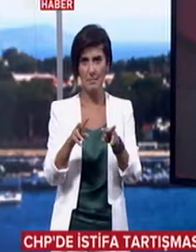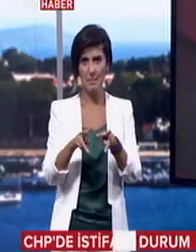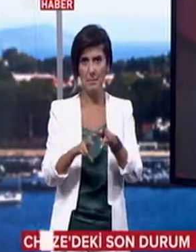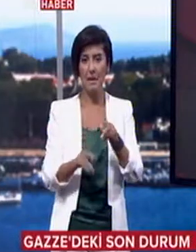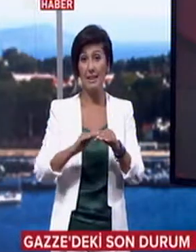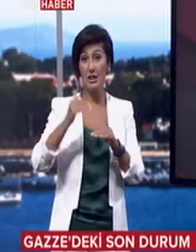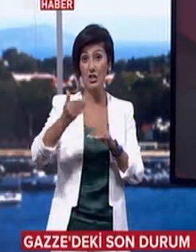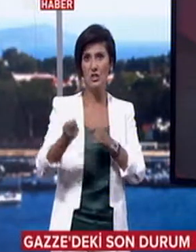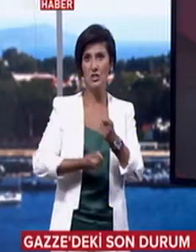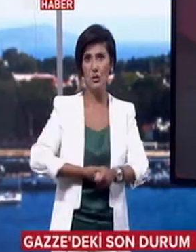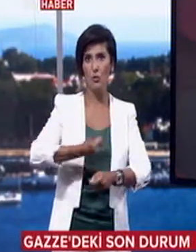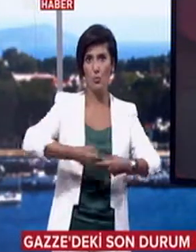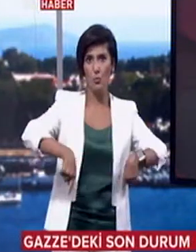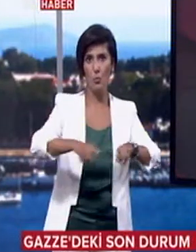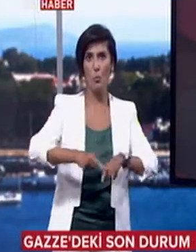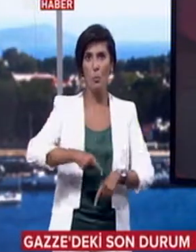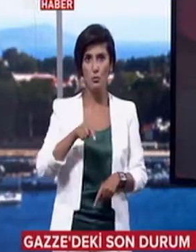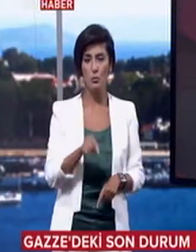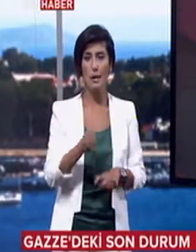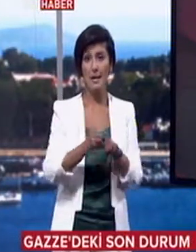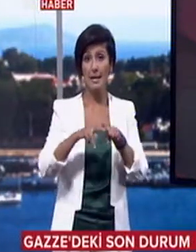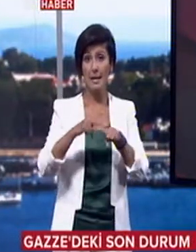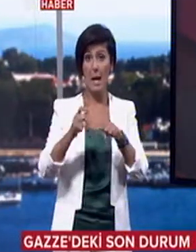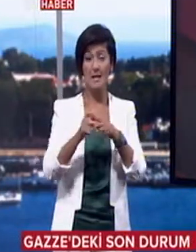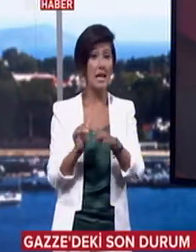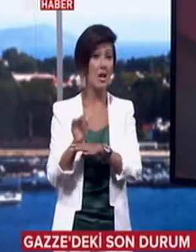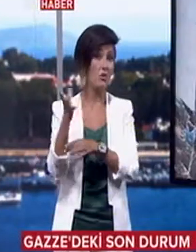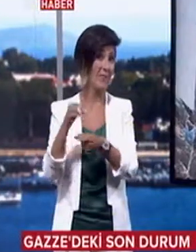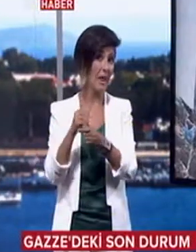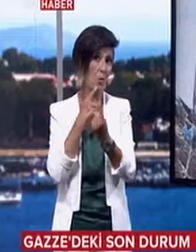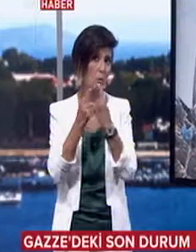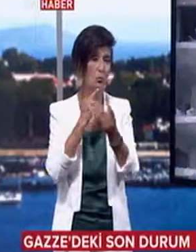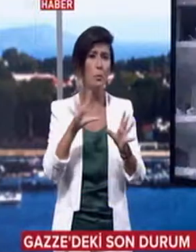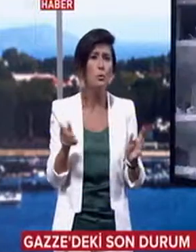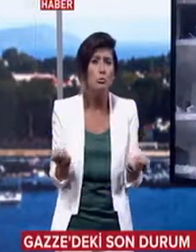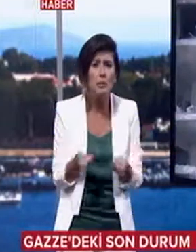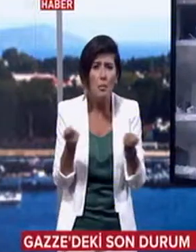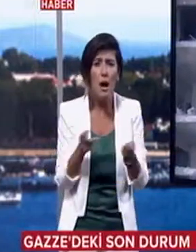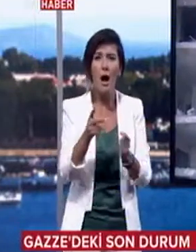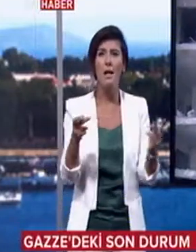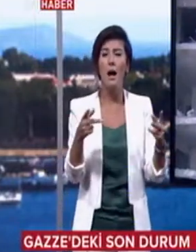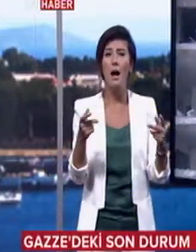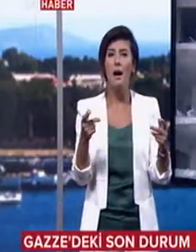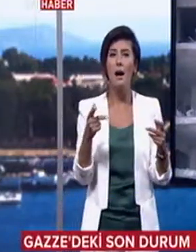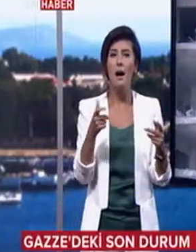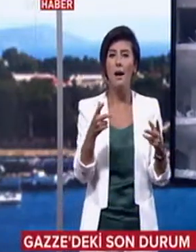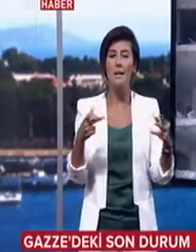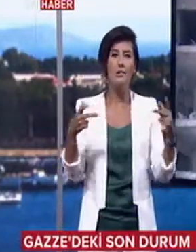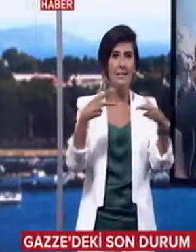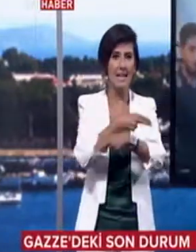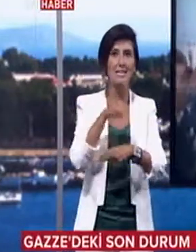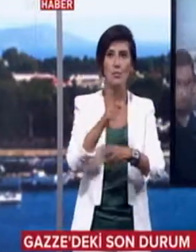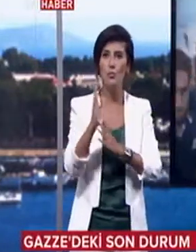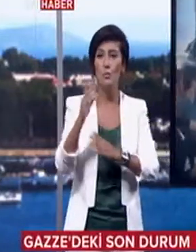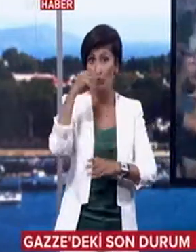Türkiye Büyük Millet Meclisi Dışişleri Komisyonu'nda Gazze'de yaşananlar konuşuldu. Bütün çabalar ateşkesin sürdürülmesine yönelik diyen